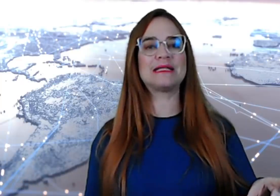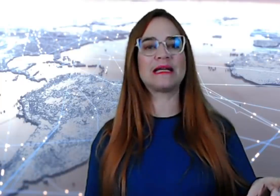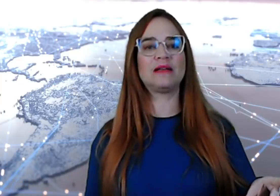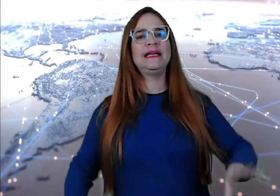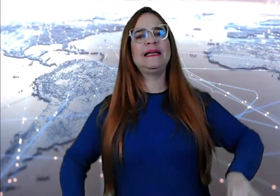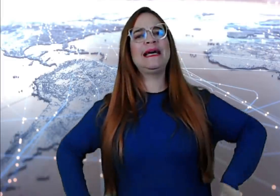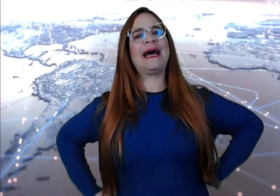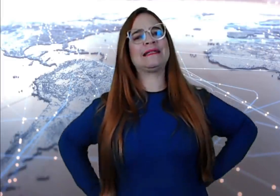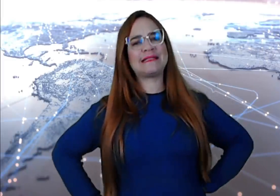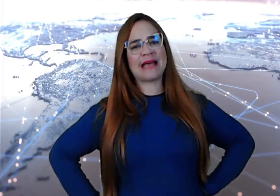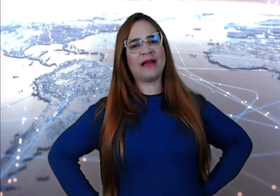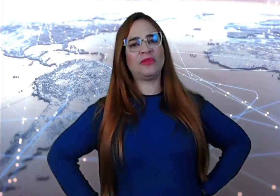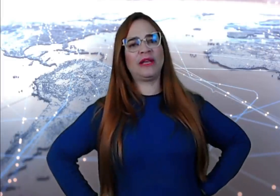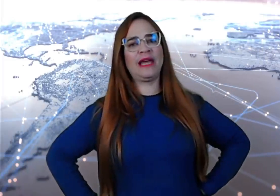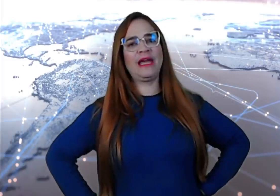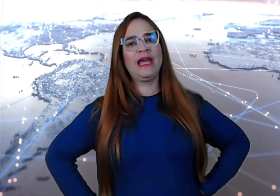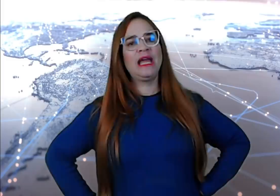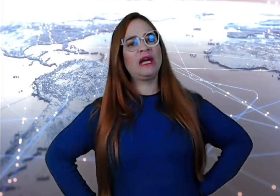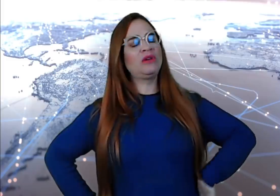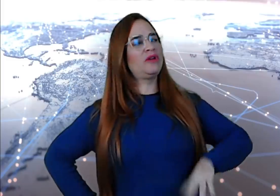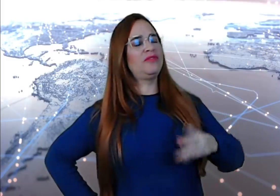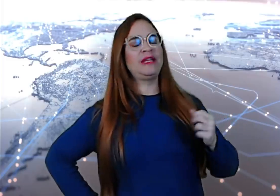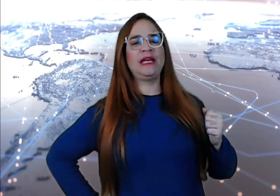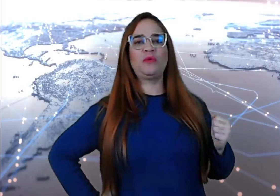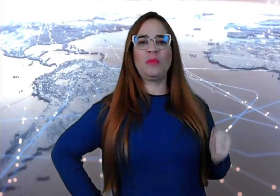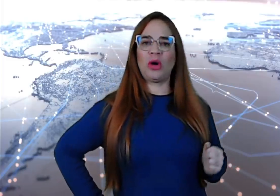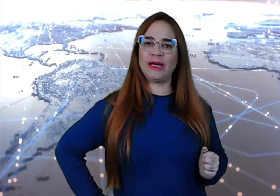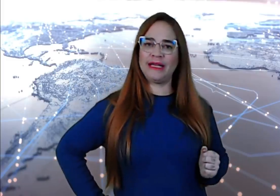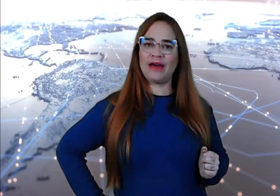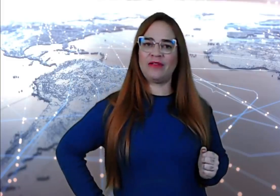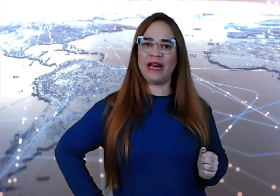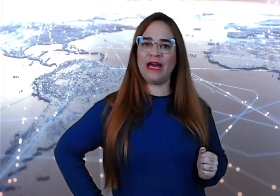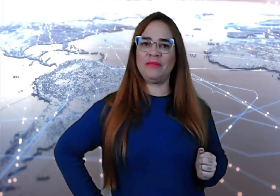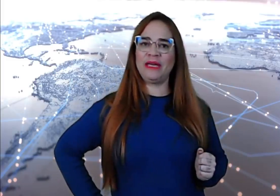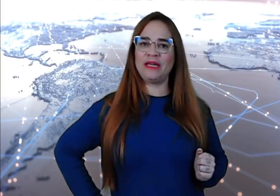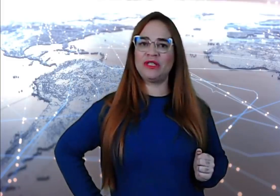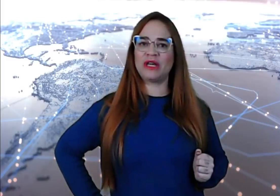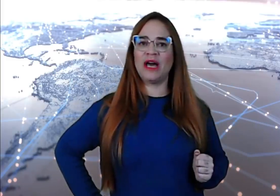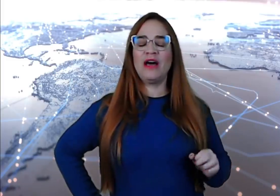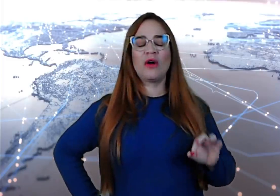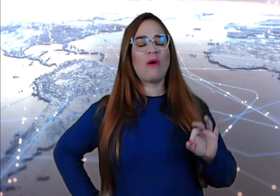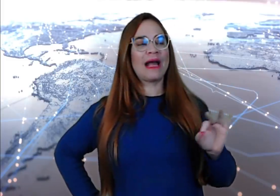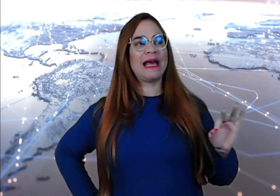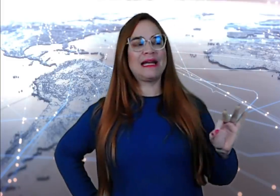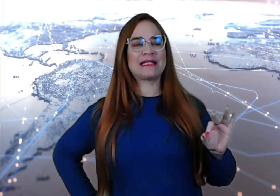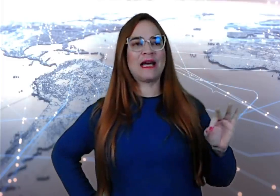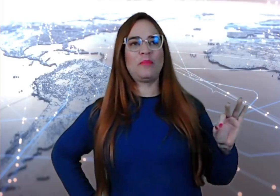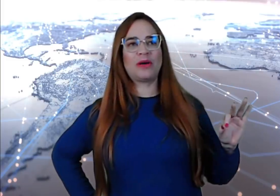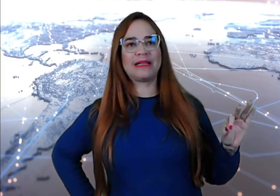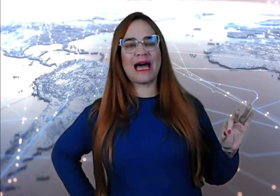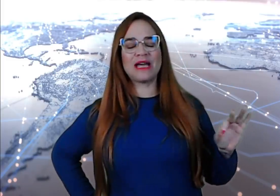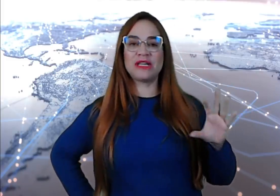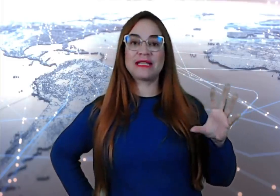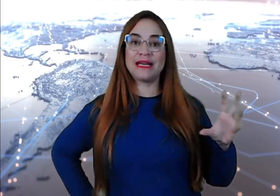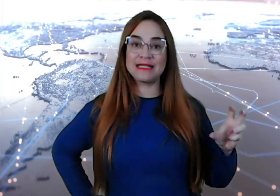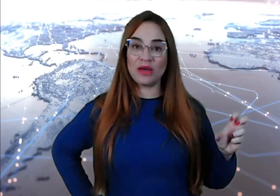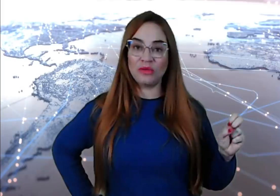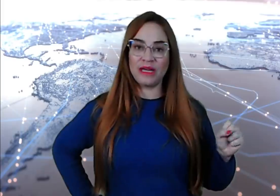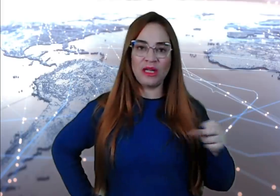máscara. Engraçado, né? Eu não vi nenhum blog da velha mídia com aquelas reportagens ressaltando o